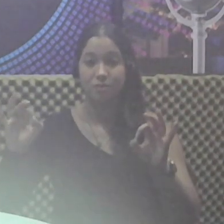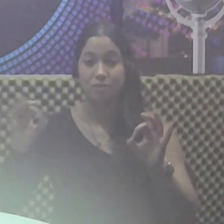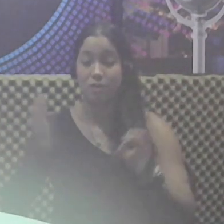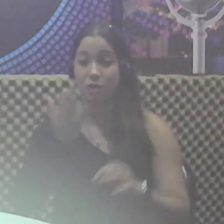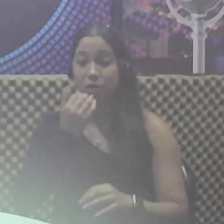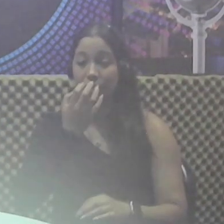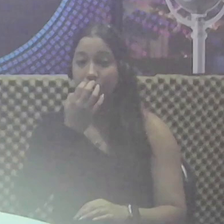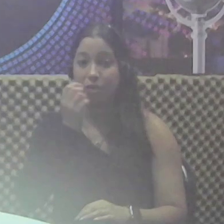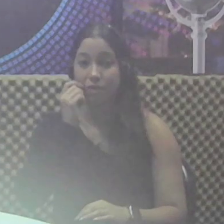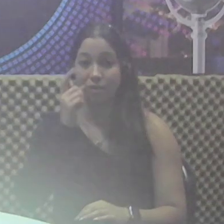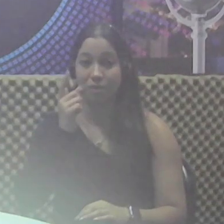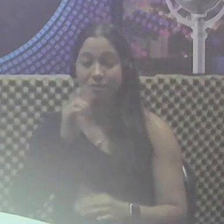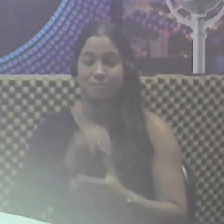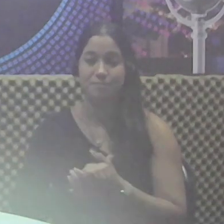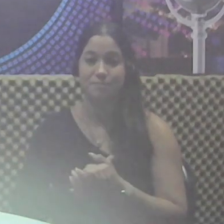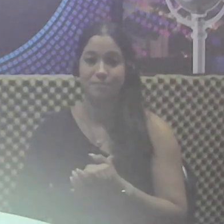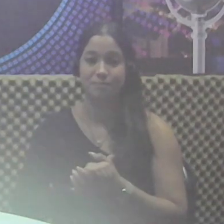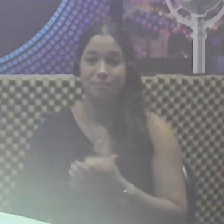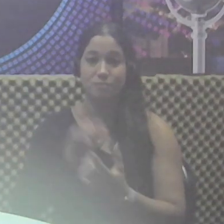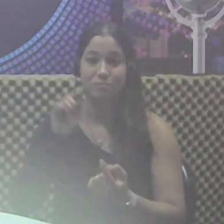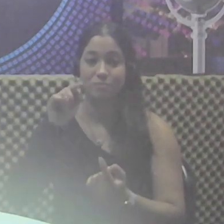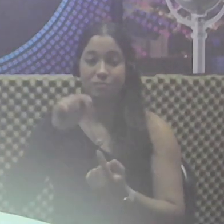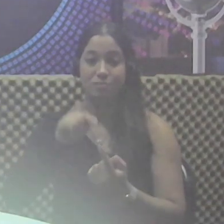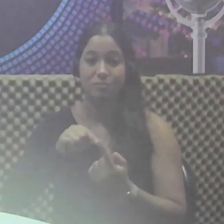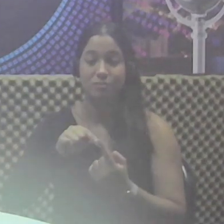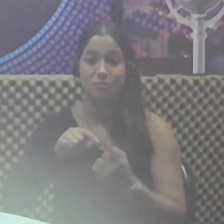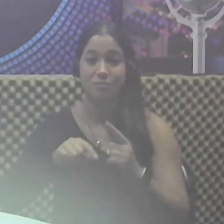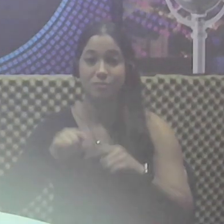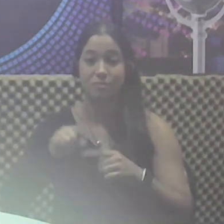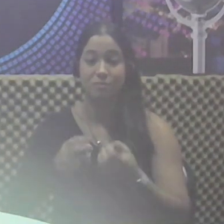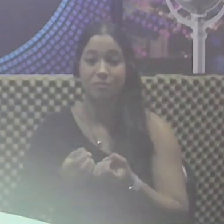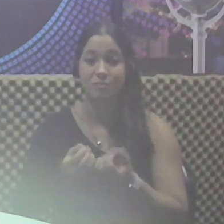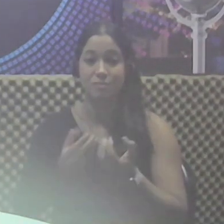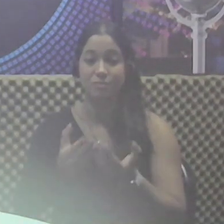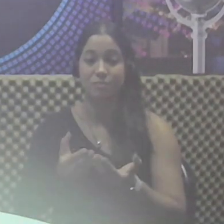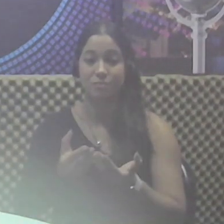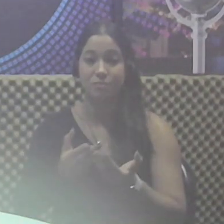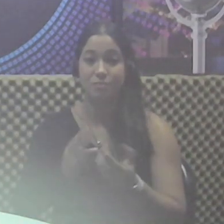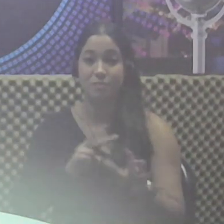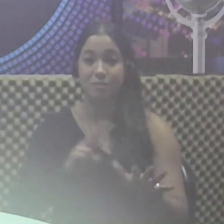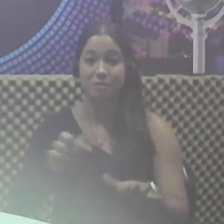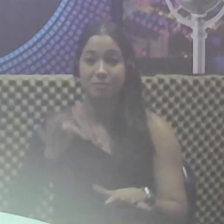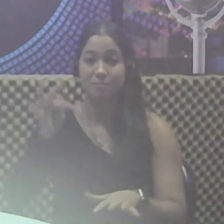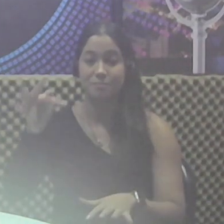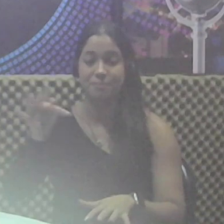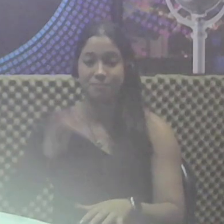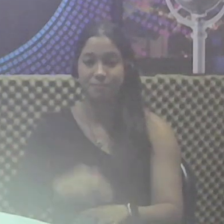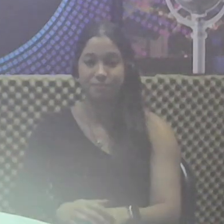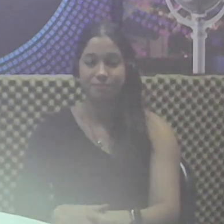animal. A previsão é que os itens sejam entregues no decorrer da próxima semana.